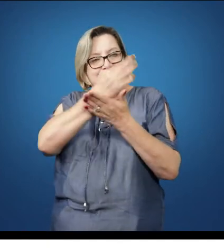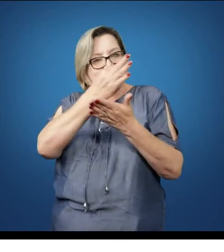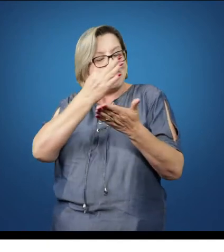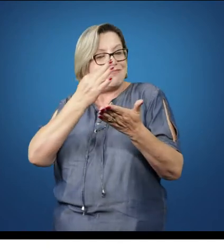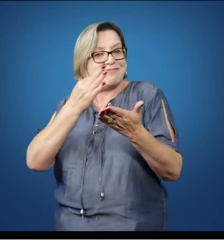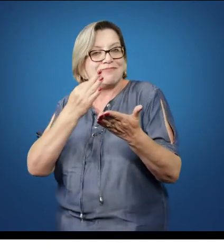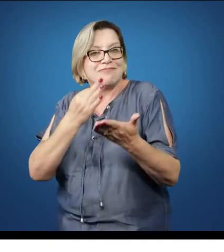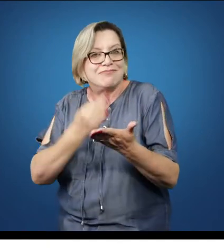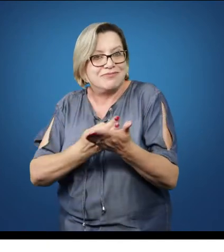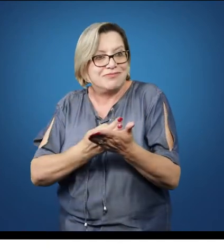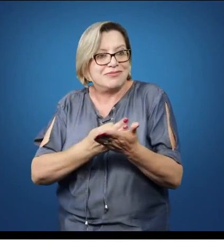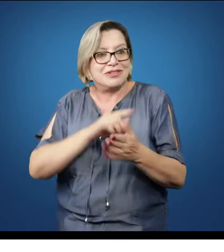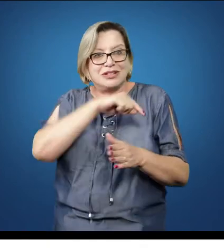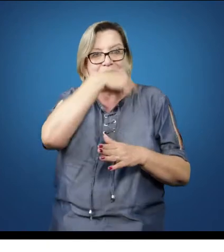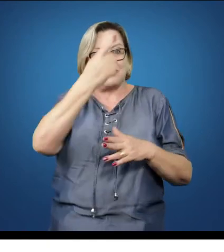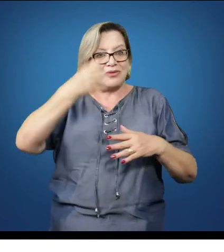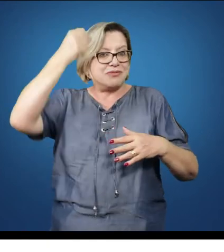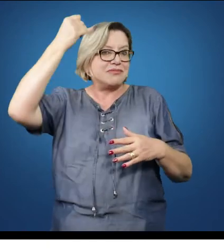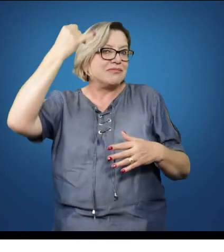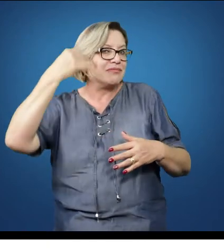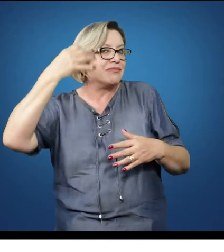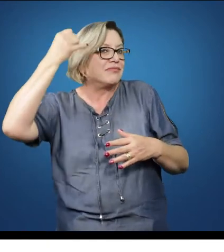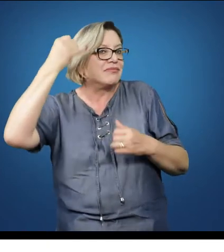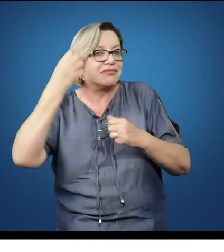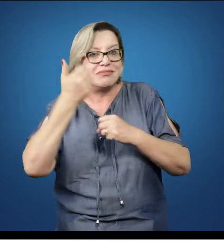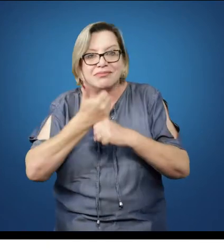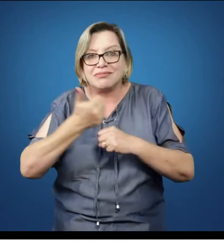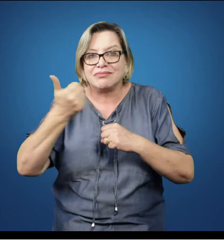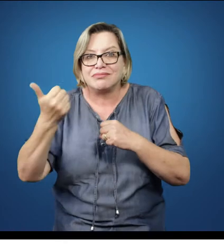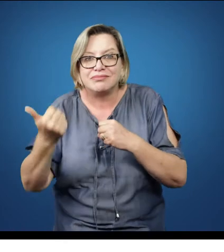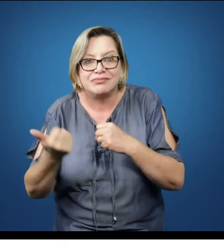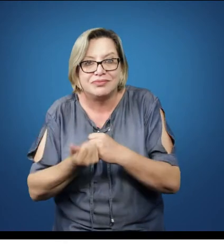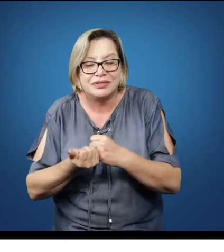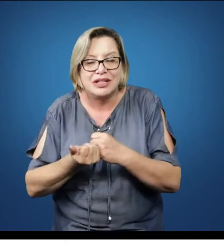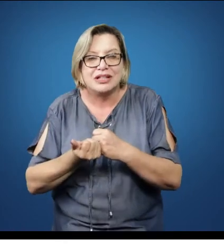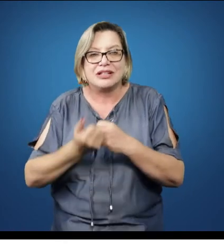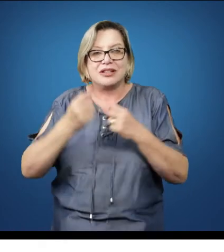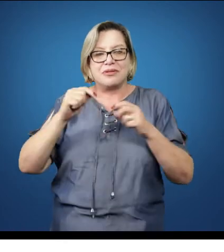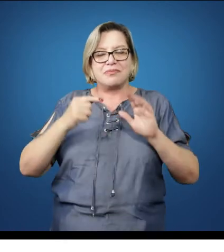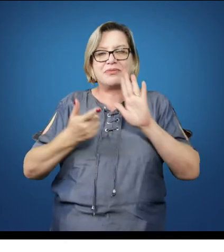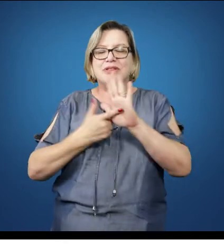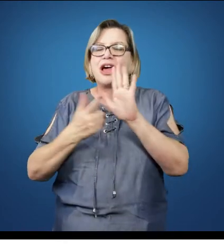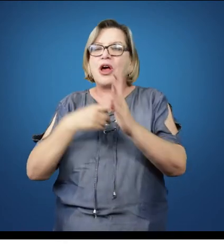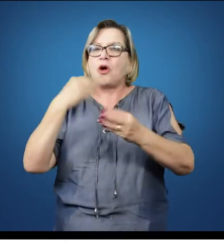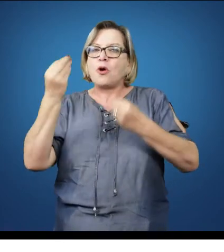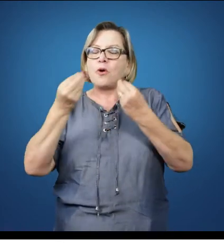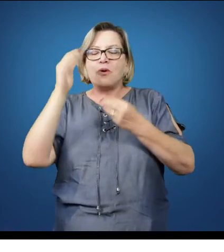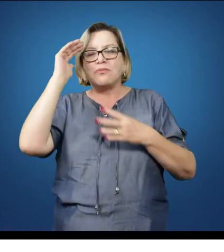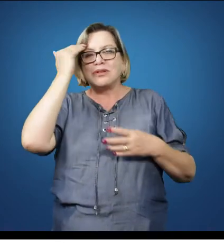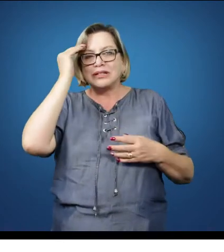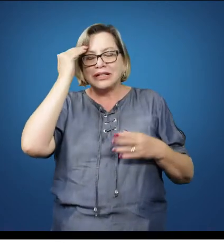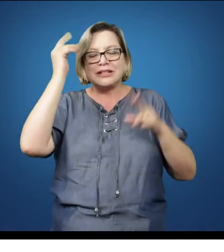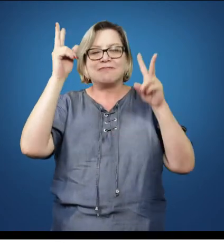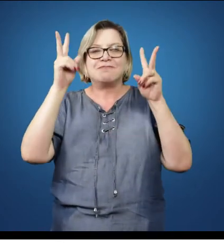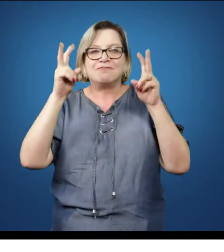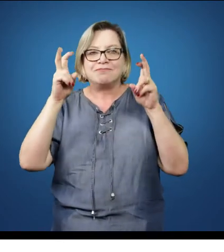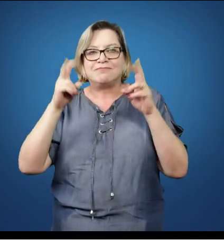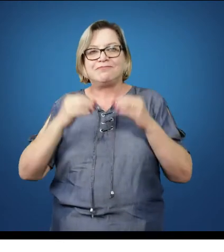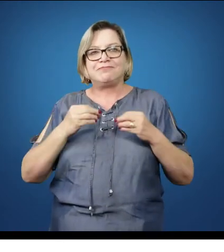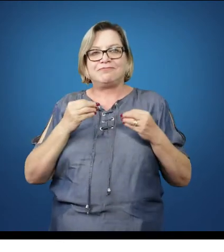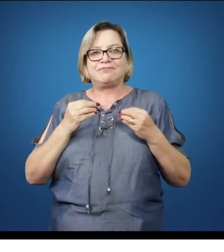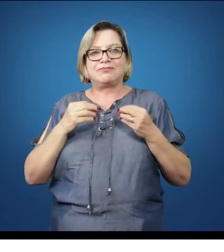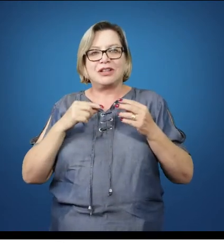que vocês vão apresentar os tutores colocando como que vocês entenderam esse conteúdo específico e